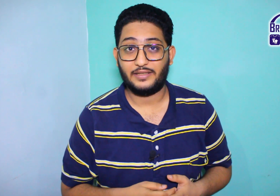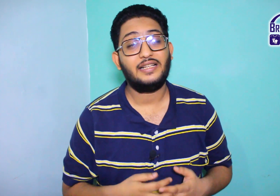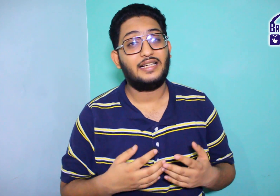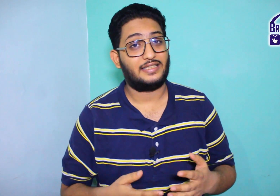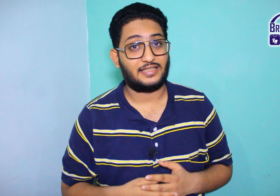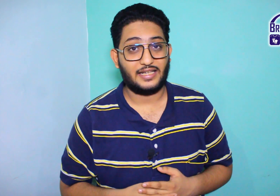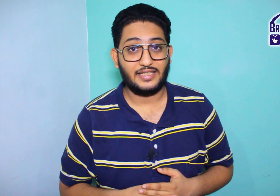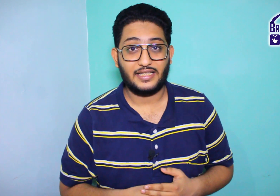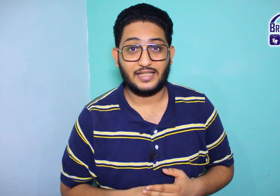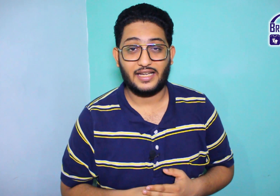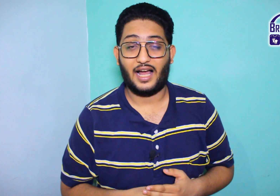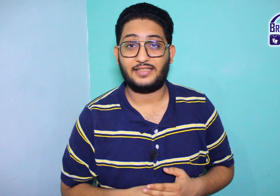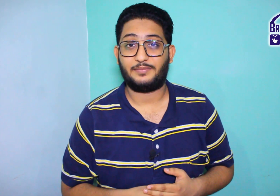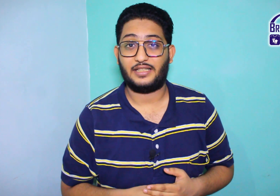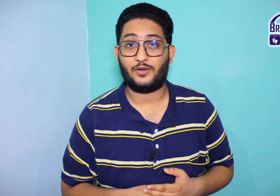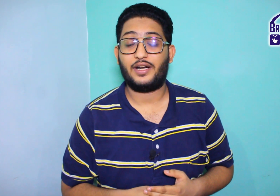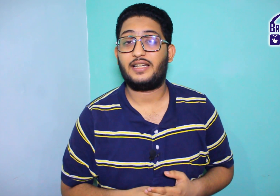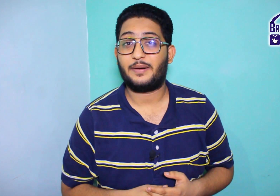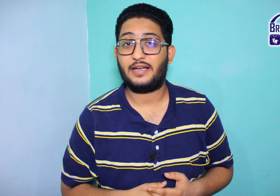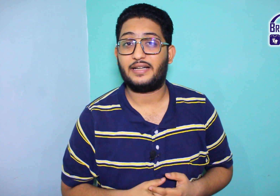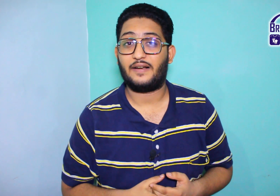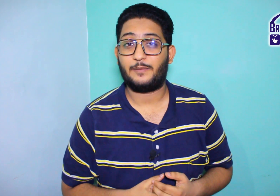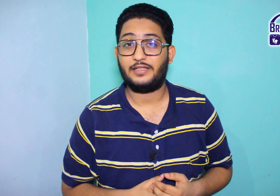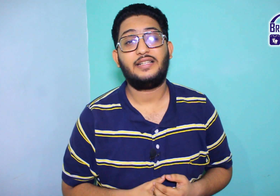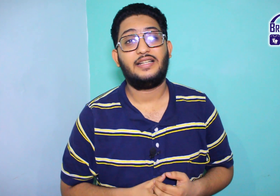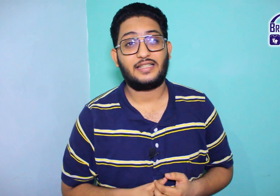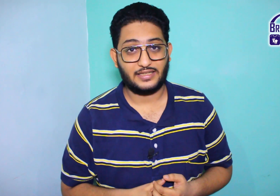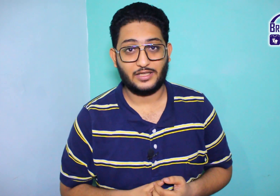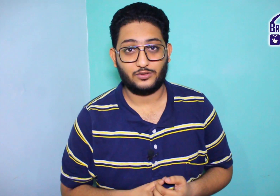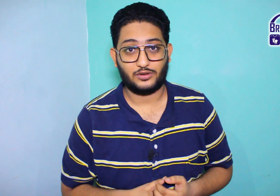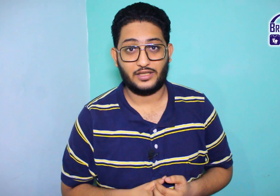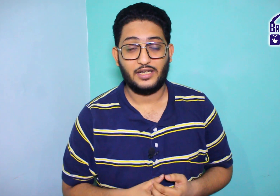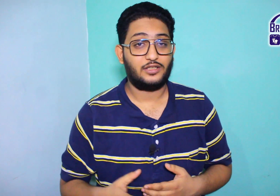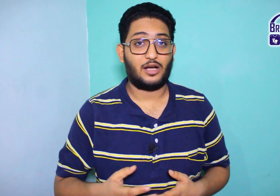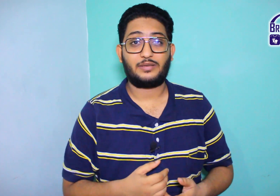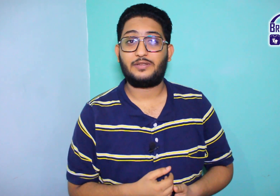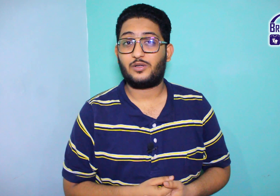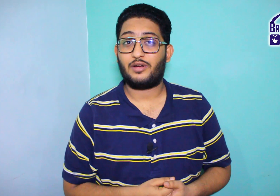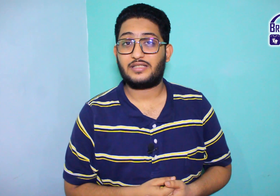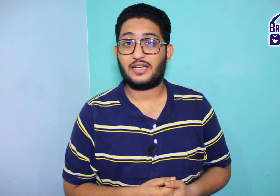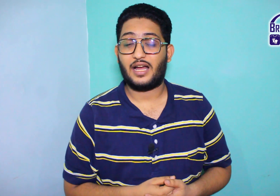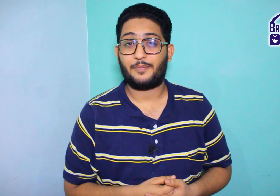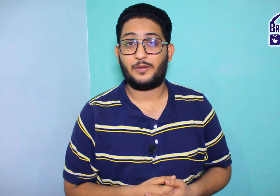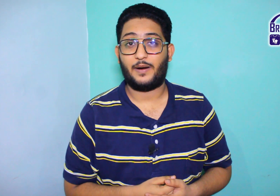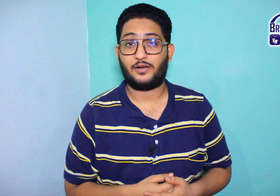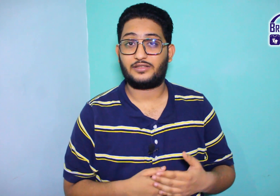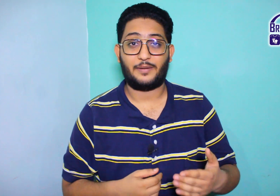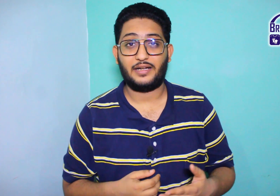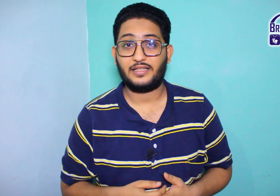अल्फ़ाबेट्स किस तरह किए जाते हैं। आज हम सीख रहे होंगे डबल हैंडेड अल्फ़ाबेट्स किस तरह यूज़ होते हैं। तो आप सबसे रिक्वेस्ट है, अपने मोबाइल को सामने की